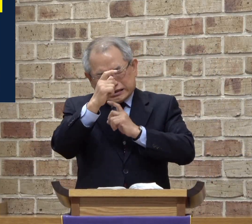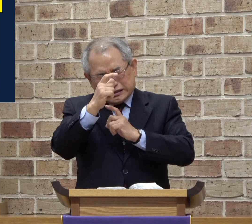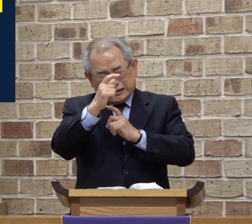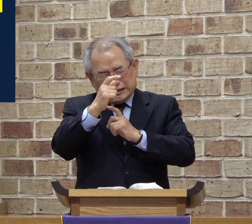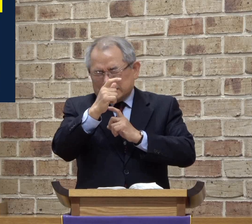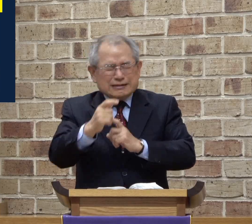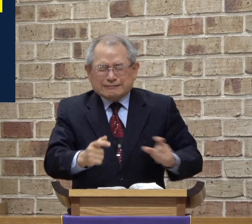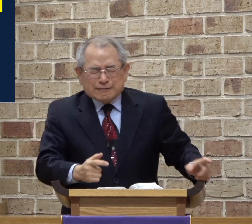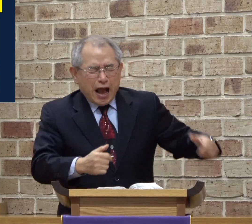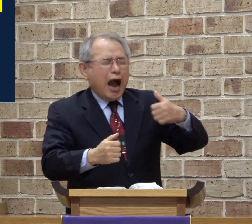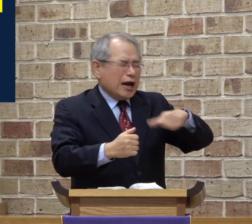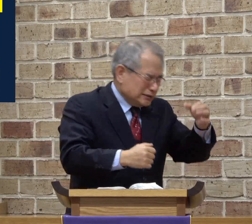결국